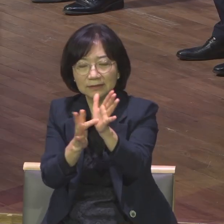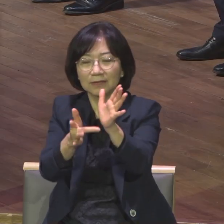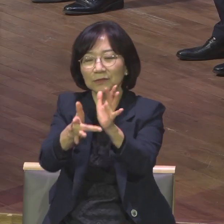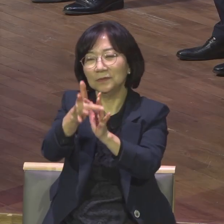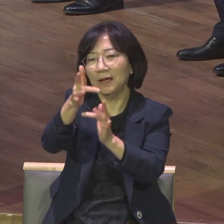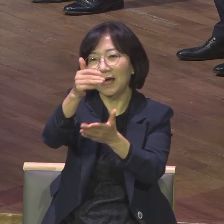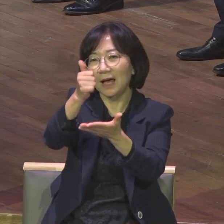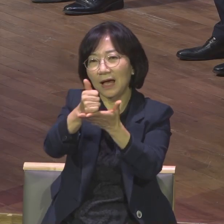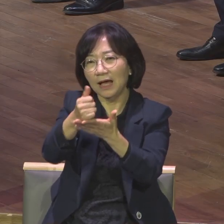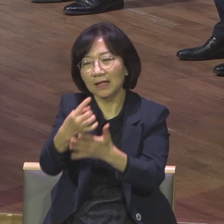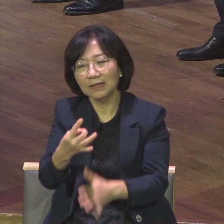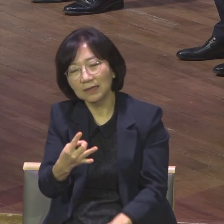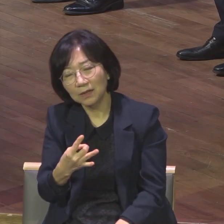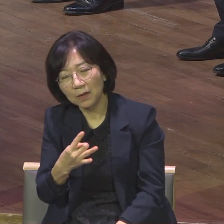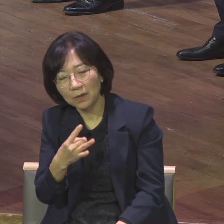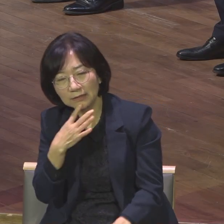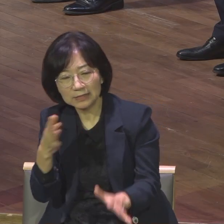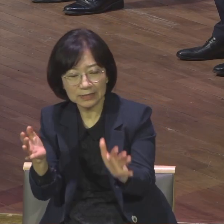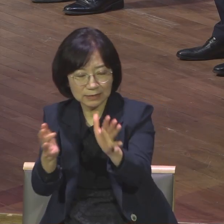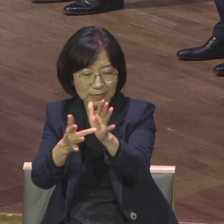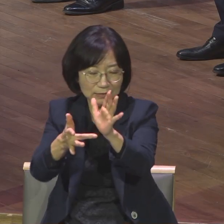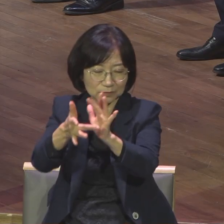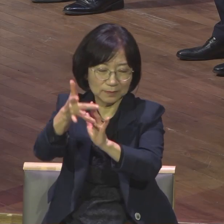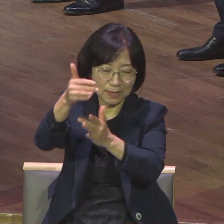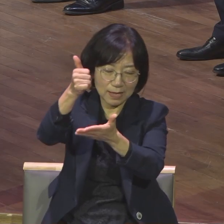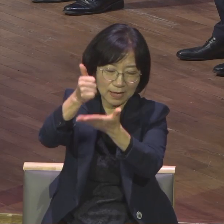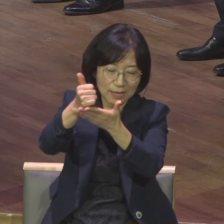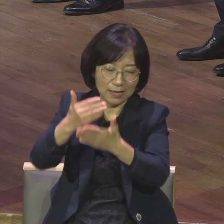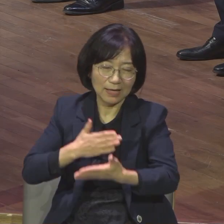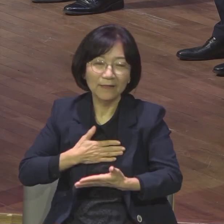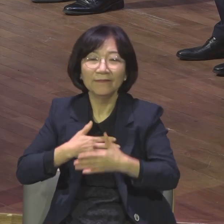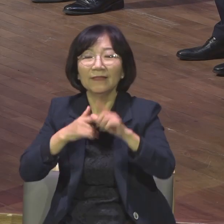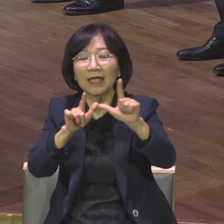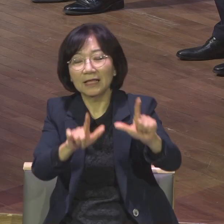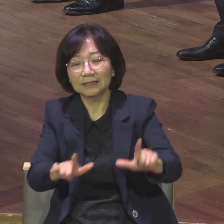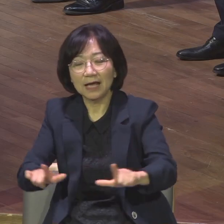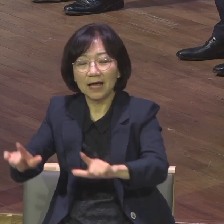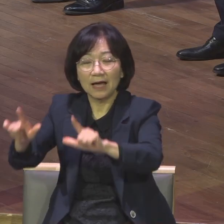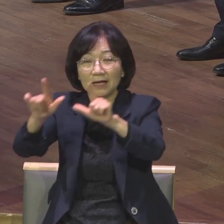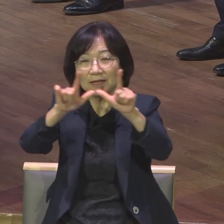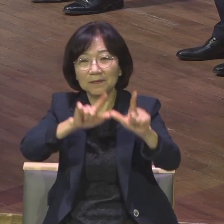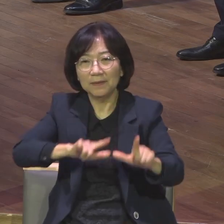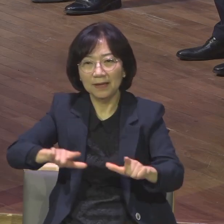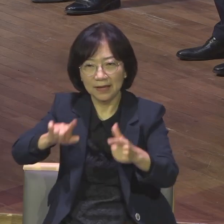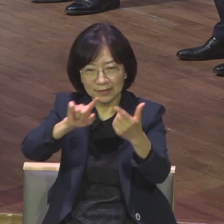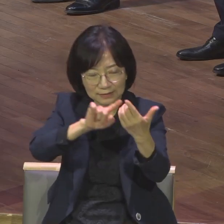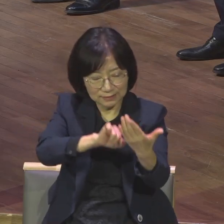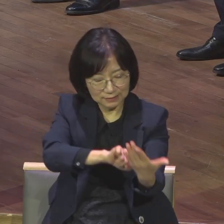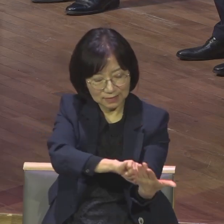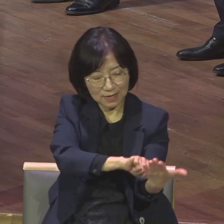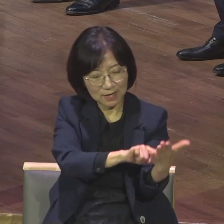오직 예수만 오직 예수만 내 삶에